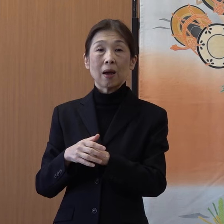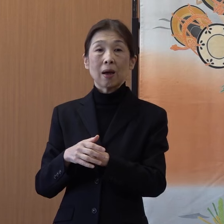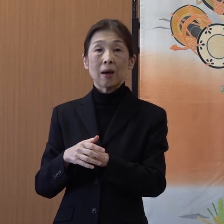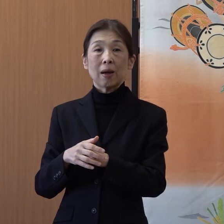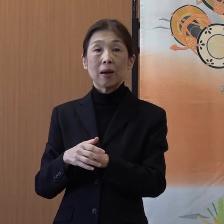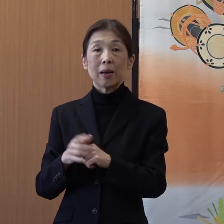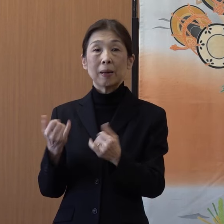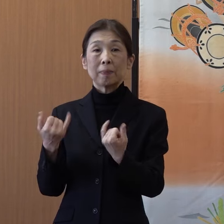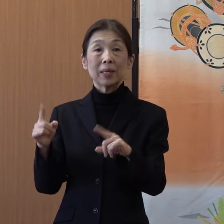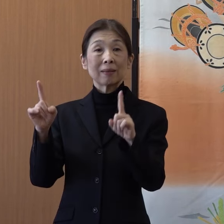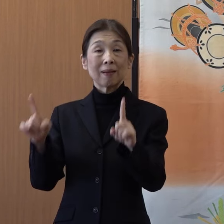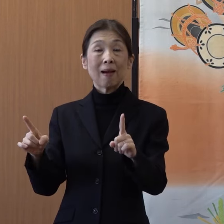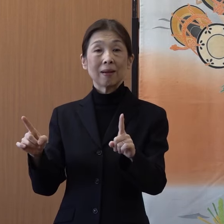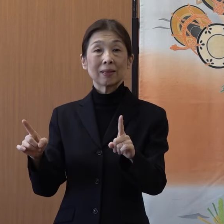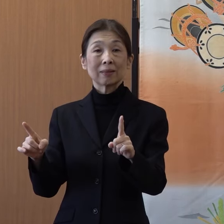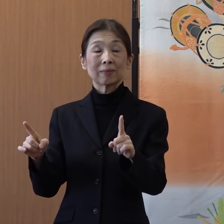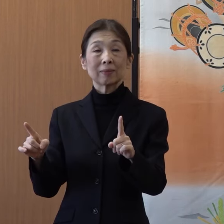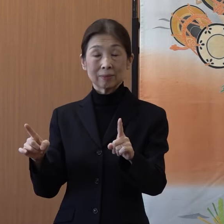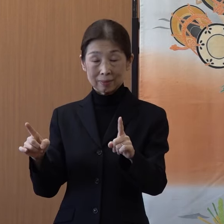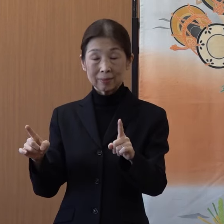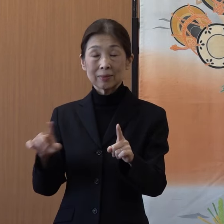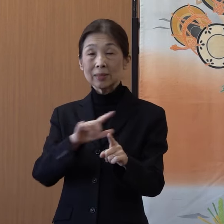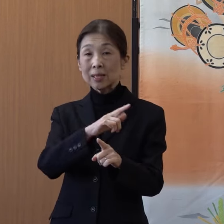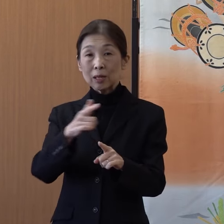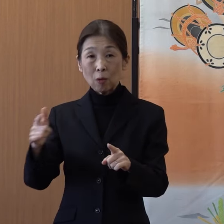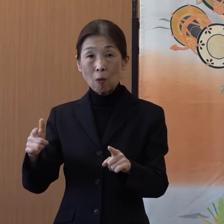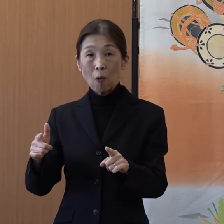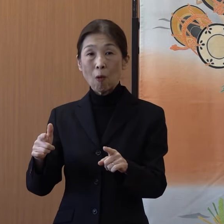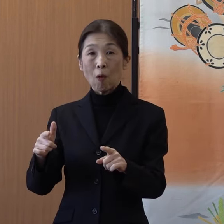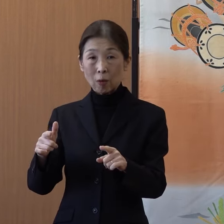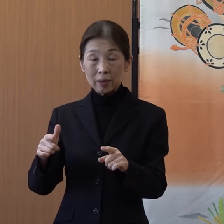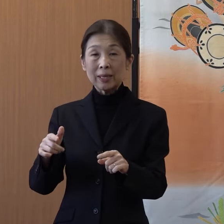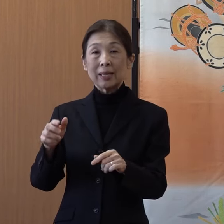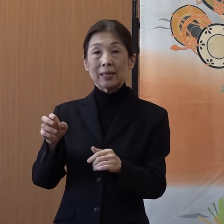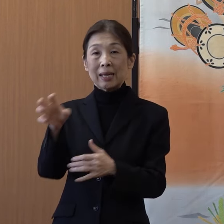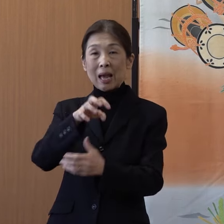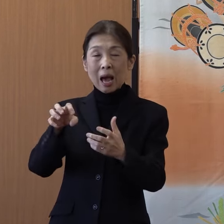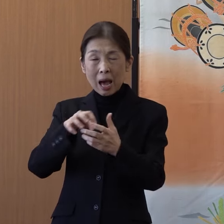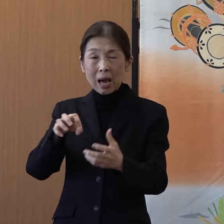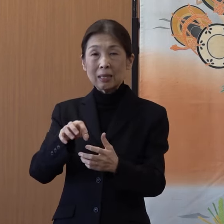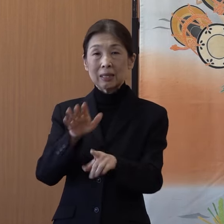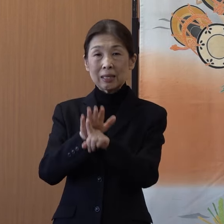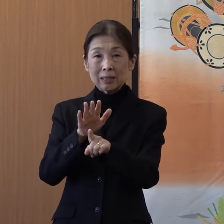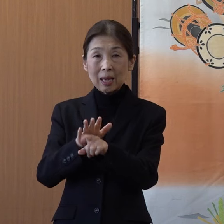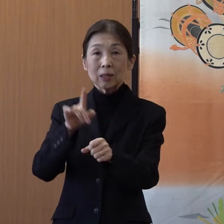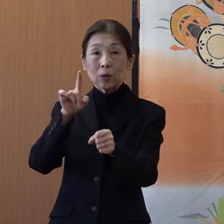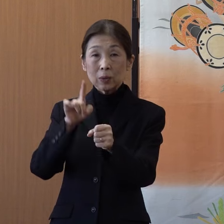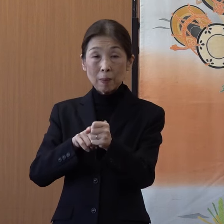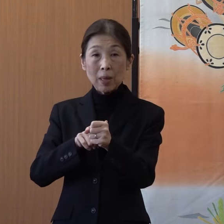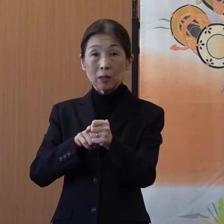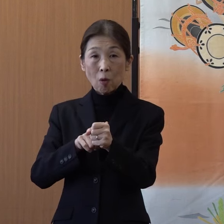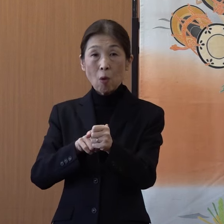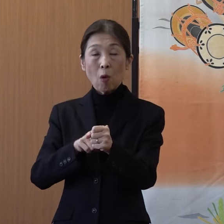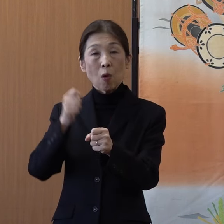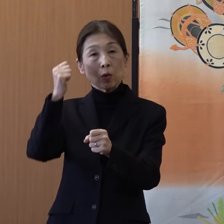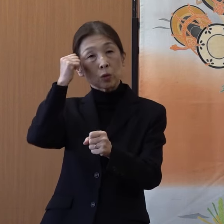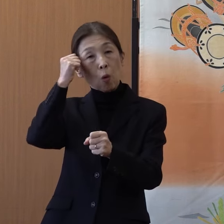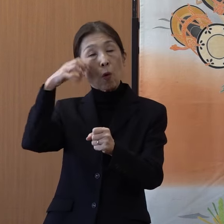民間の関係でも多くの方々が被災地の支援のためにということで、その拠点として金沢に泊まられ